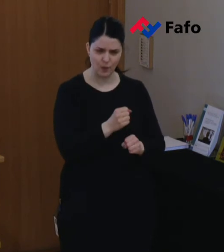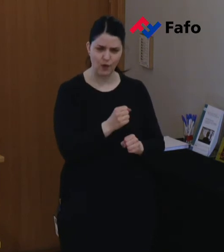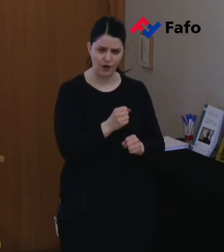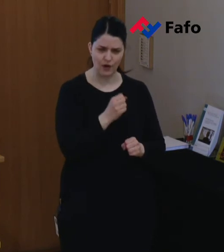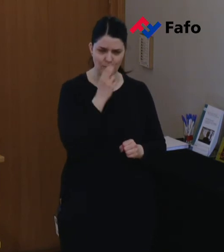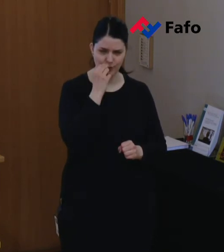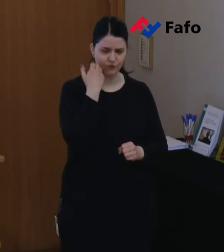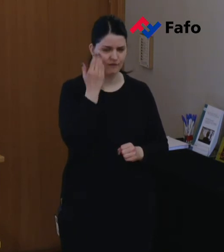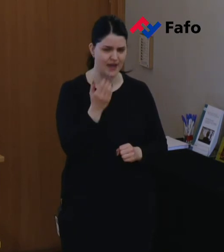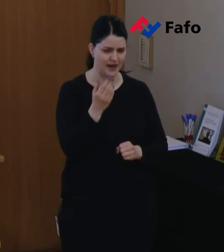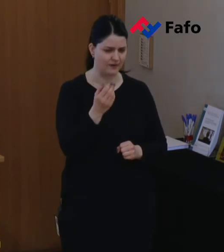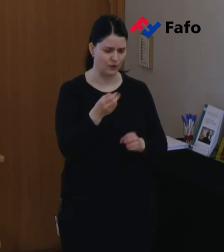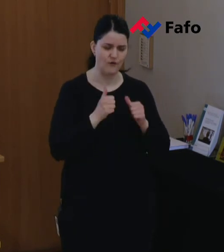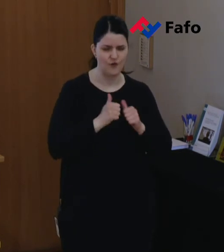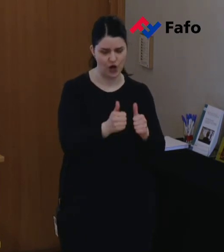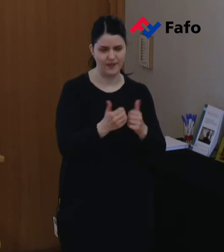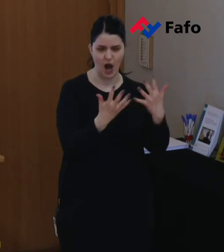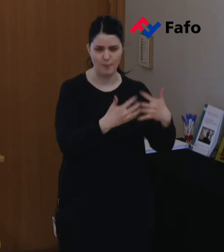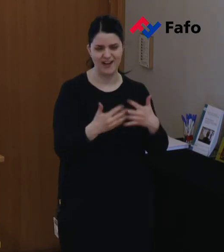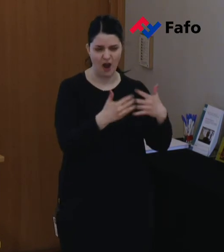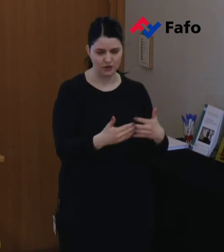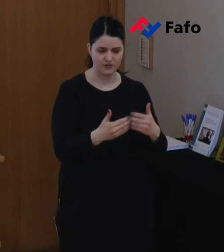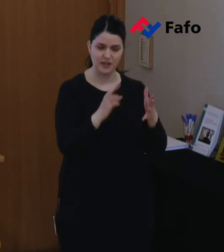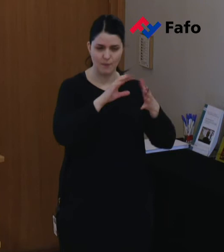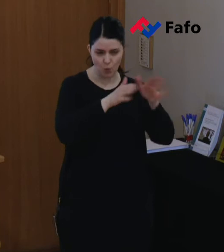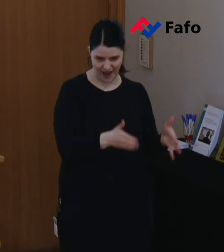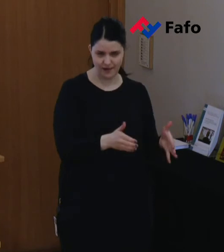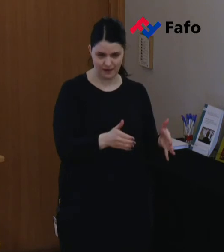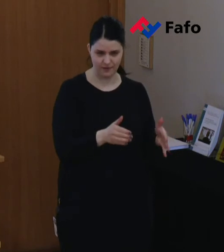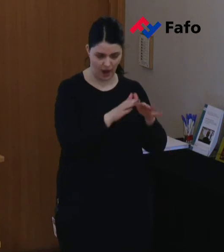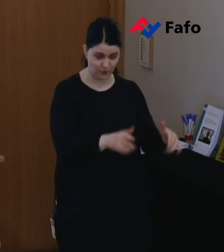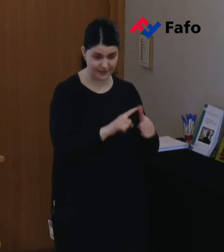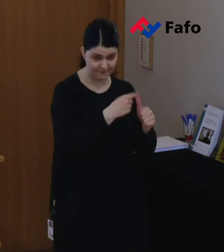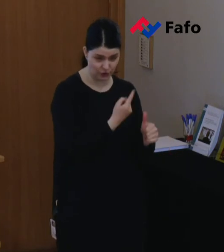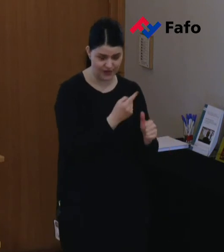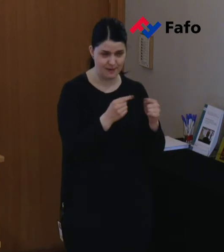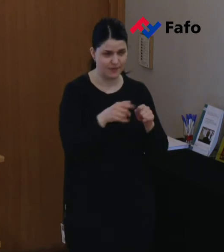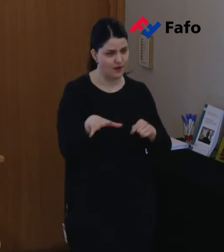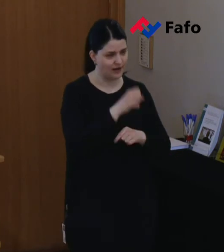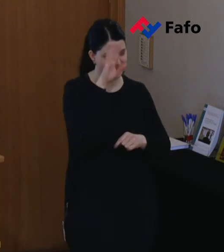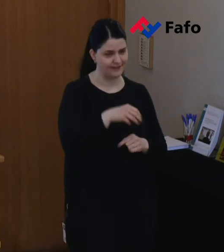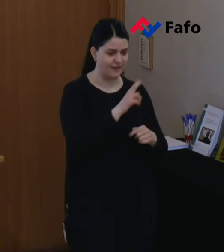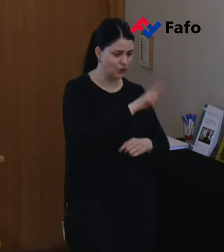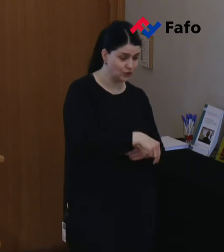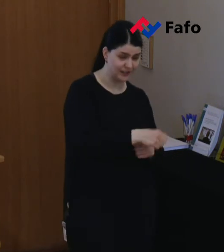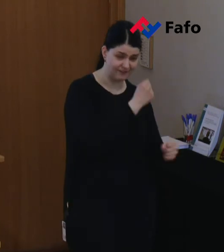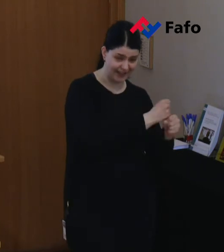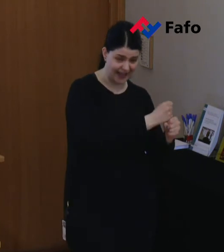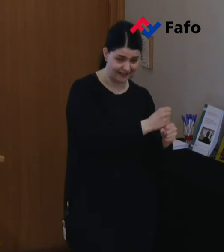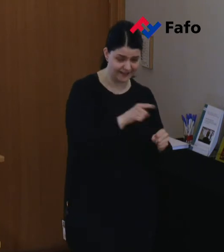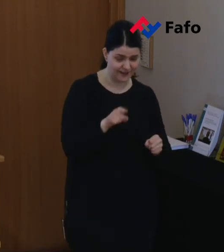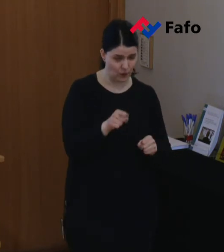holde seg tro til den amerikanske modellen av Housing First. Og så vet alle det at norsk virkelighet og